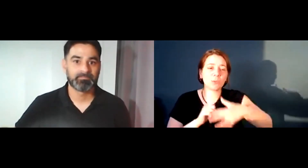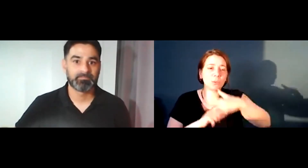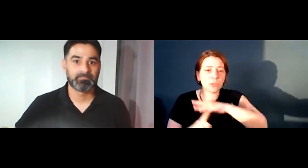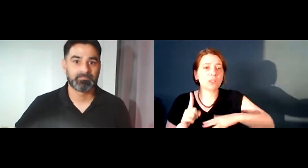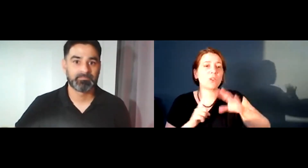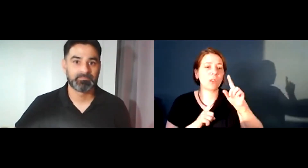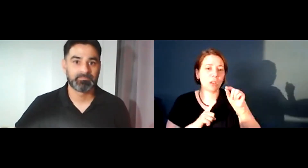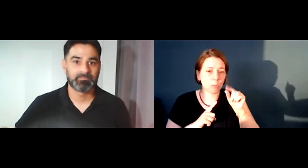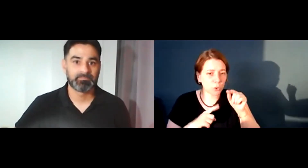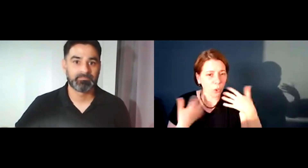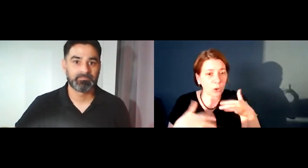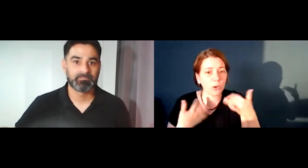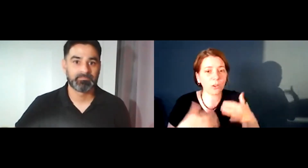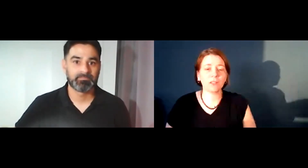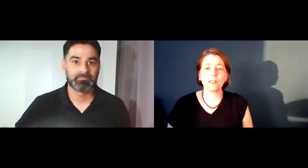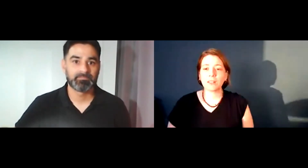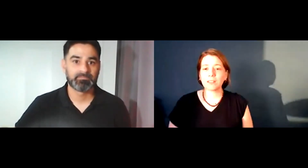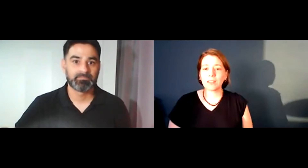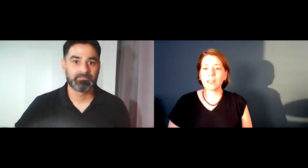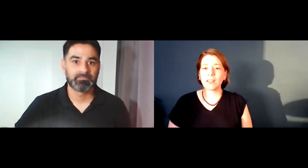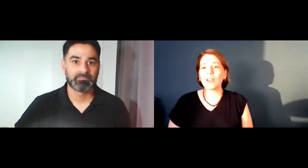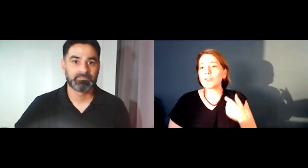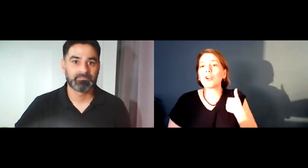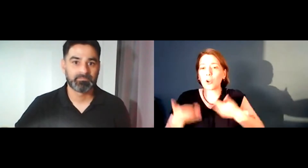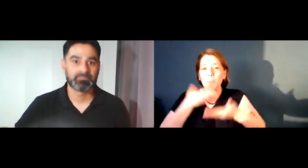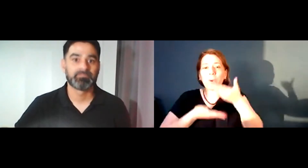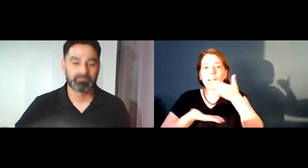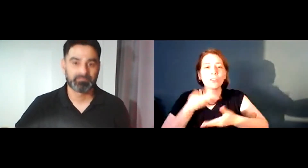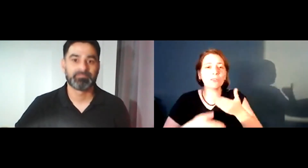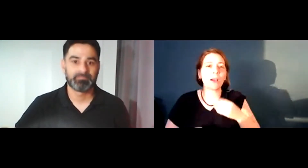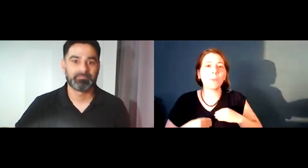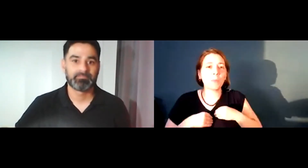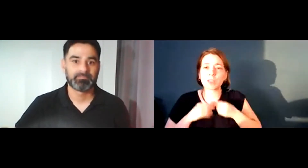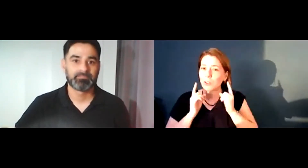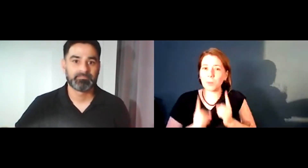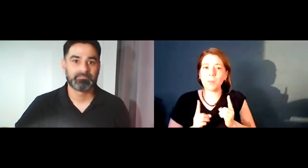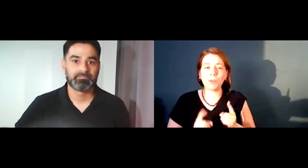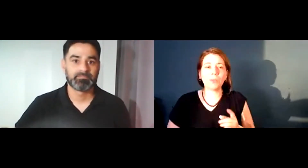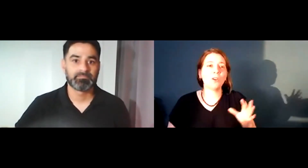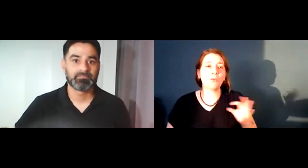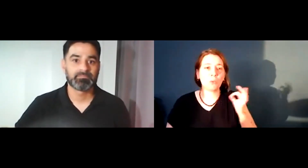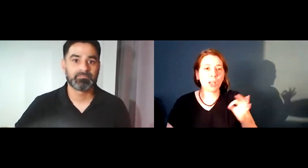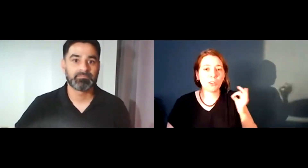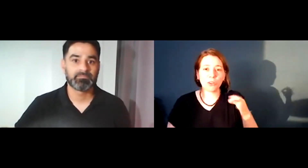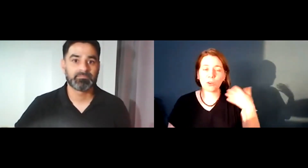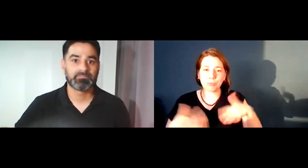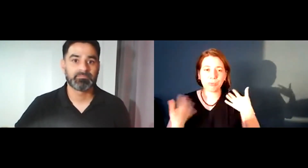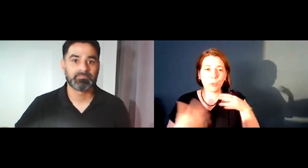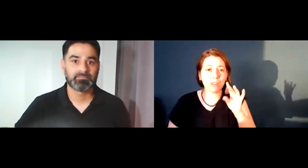un contexto de mucho dolor. Yo lo comparto, a mí me pasó lo mismo. Fue un año muy